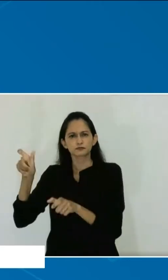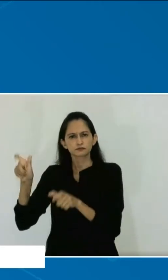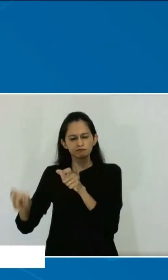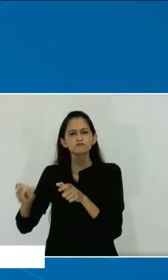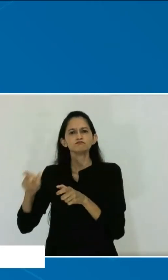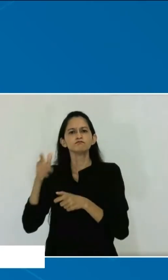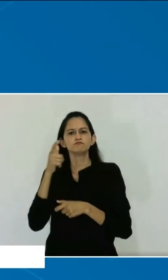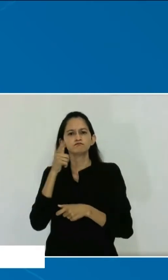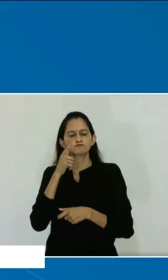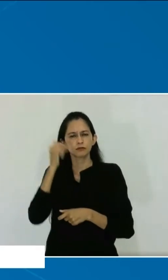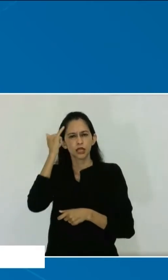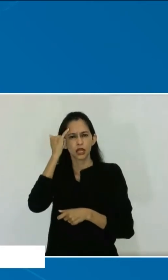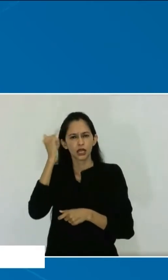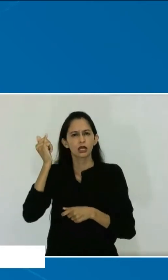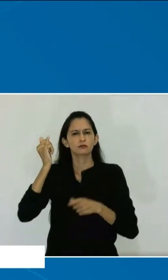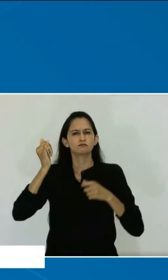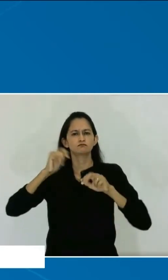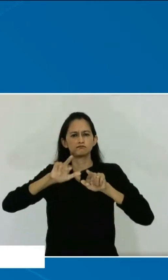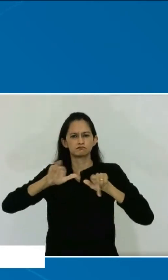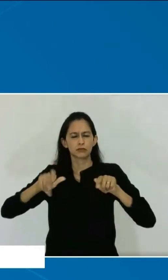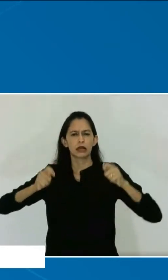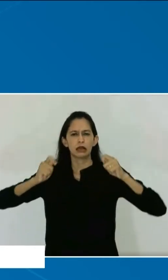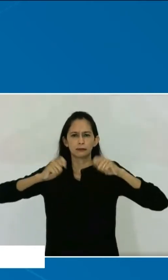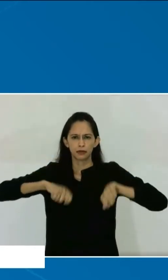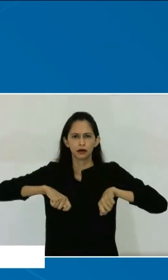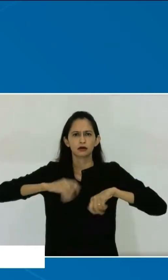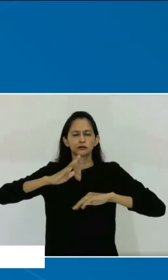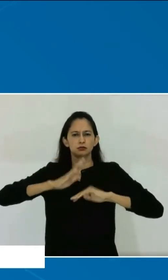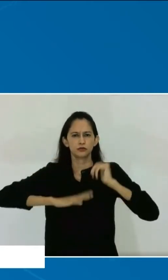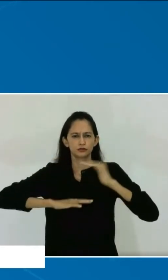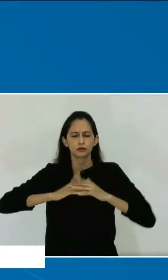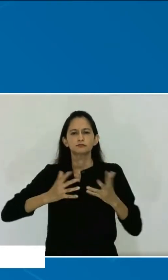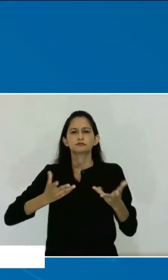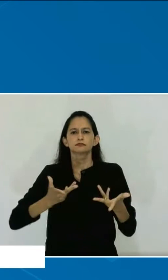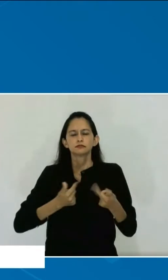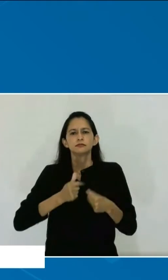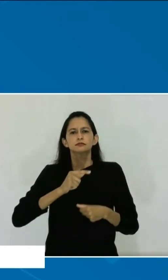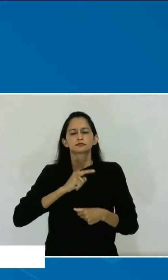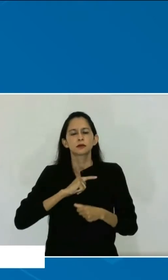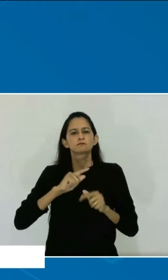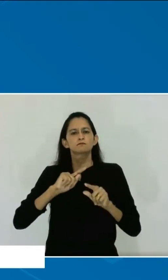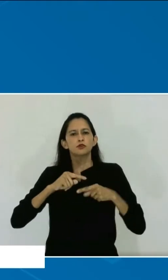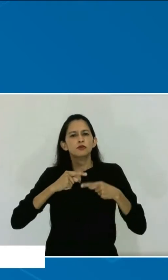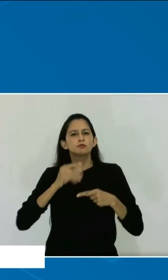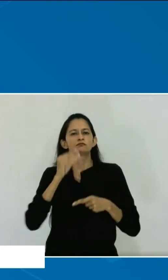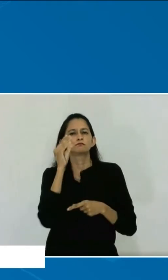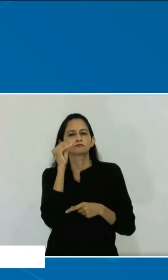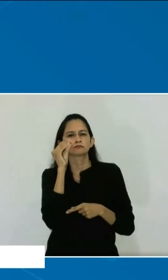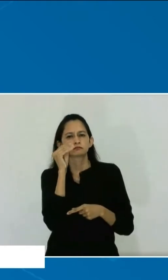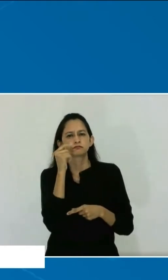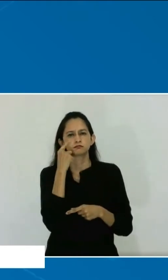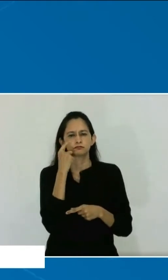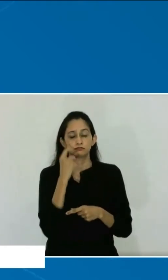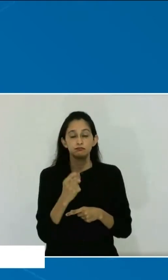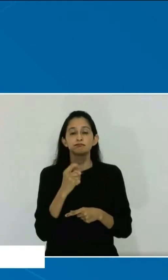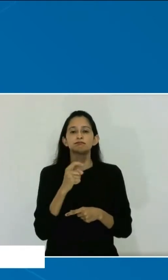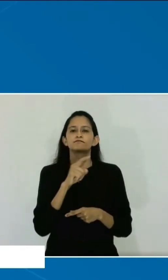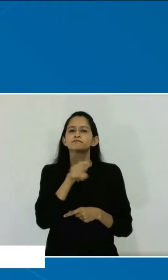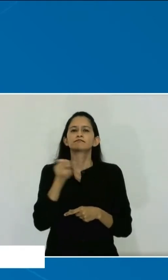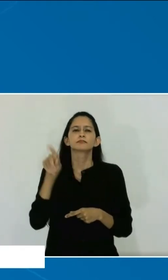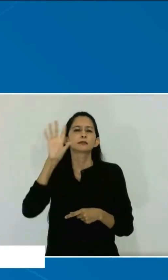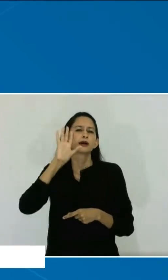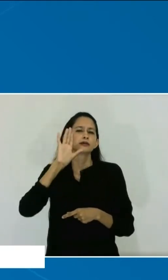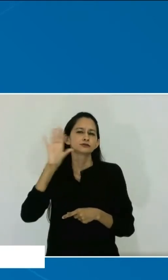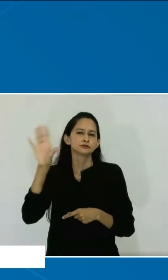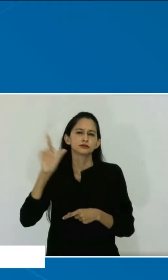idealistas, muito competentes, movidas pela curiosidade, né? Imagine você quantas